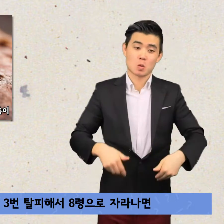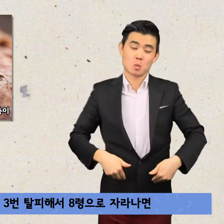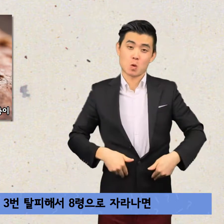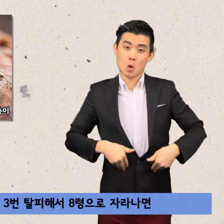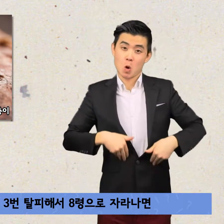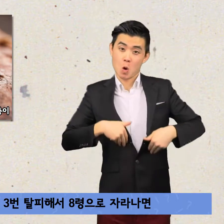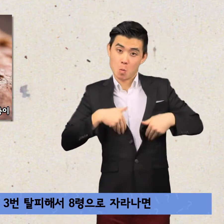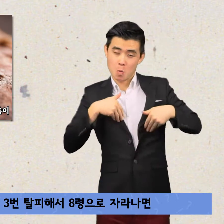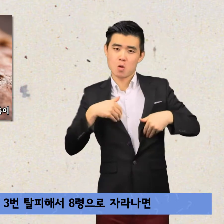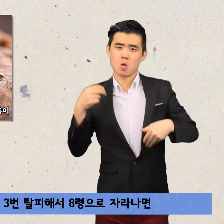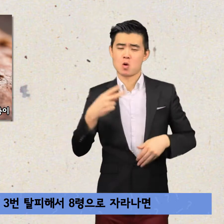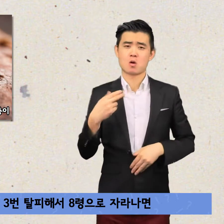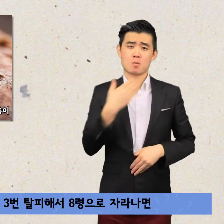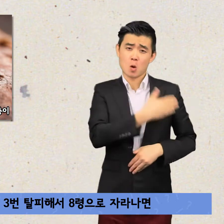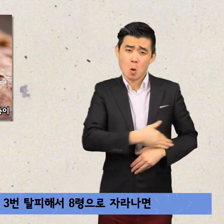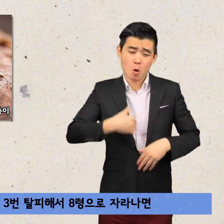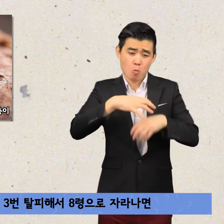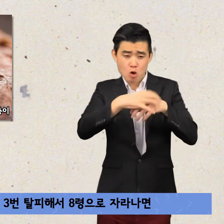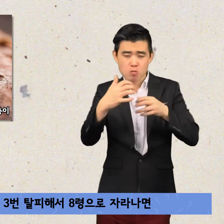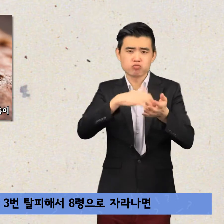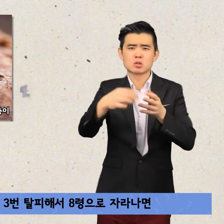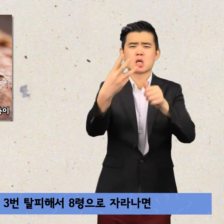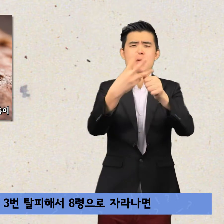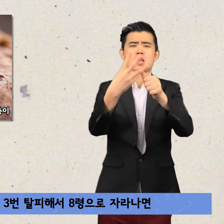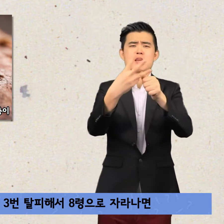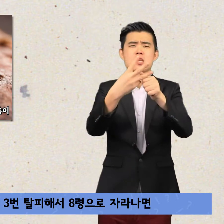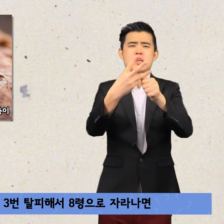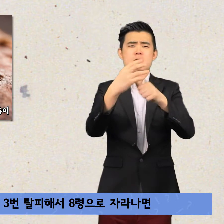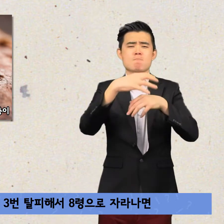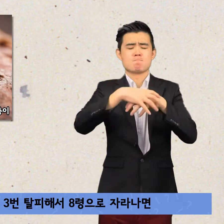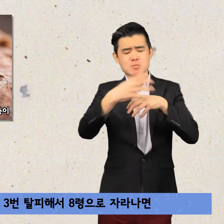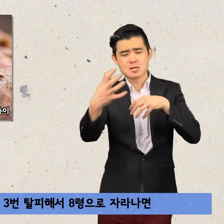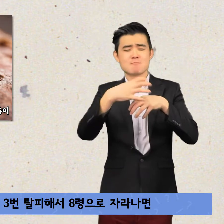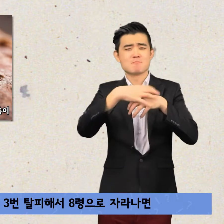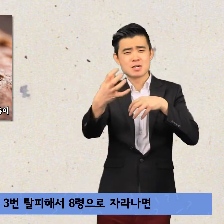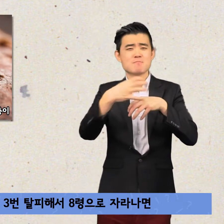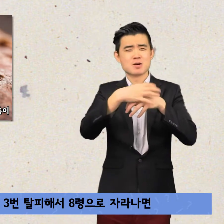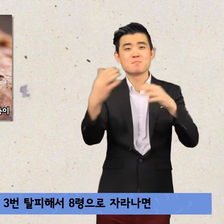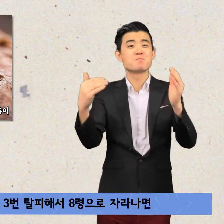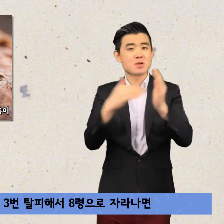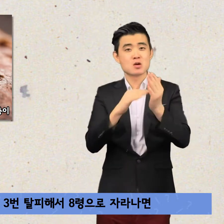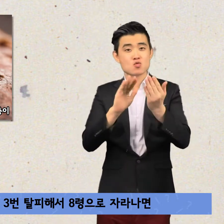그리고 이듬해 봄에 3번 탈피해서 팔령으로 자라나면